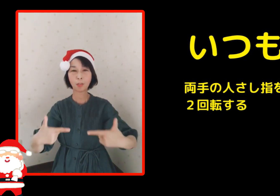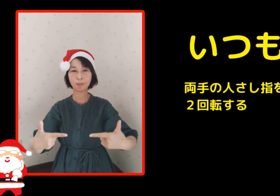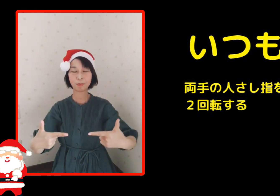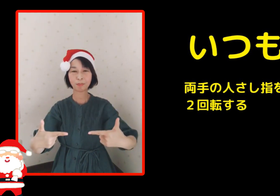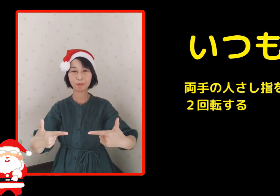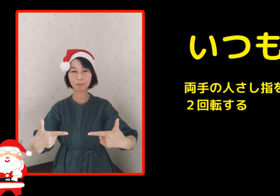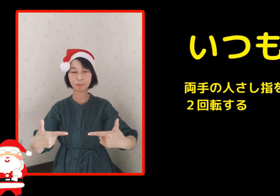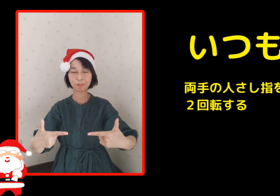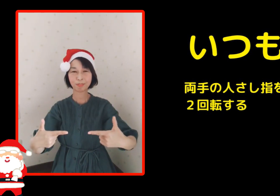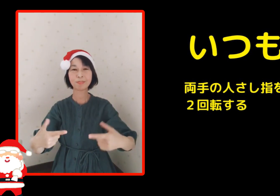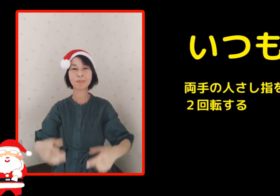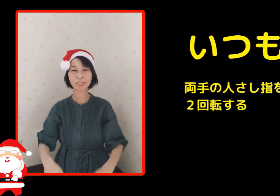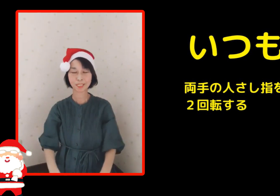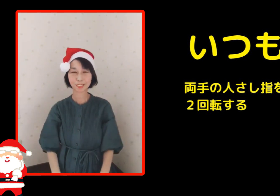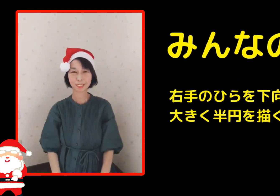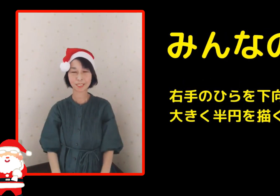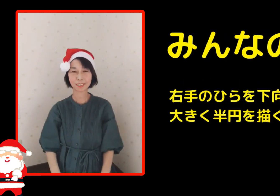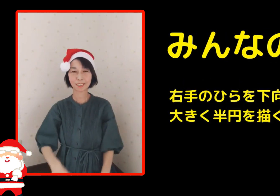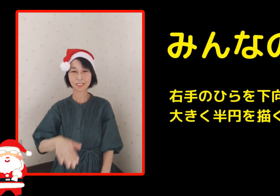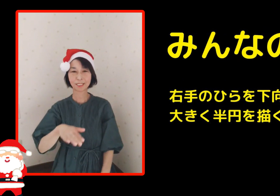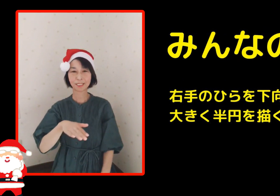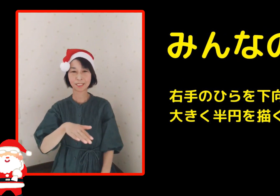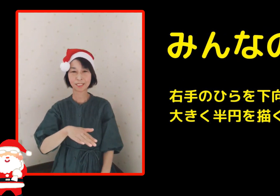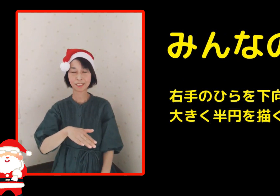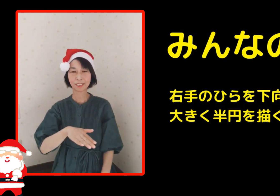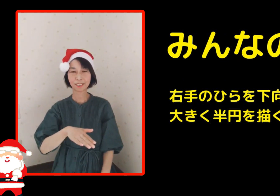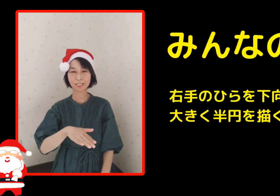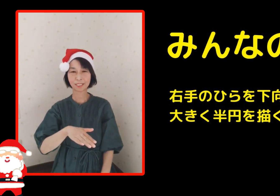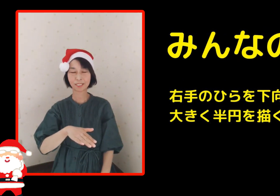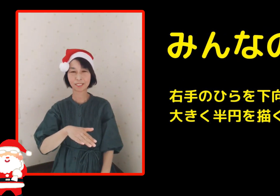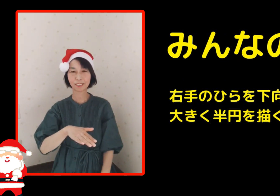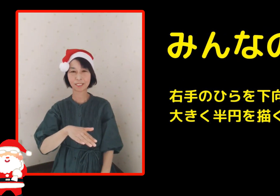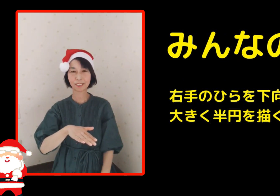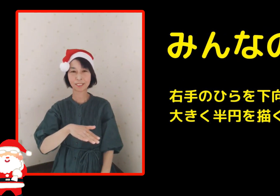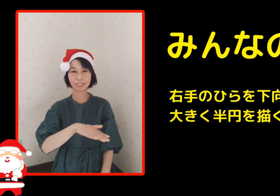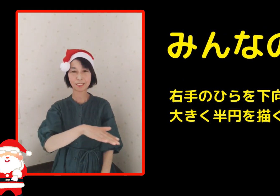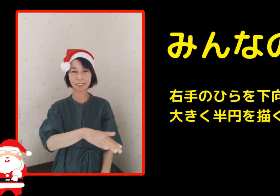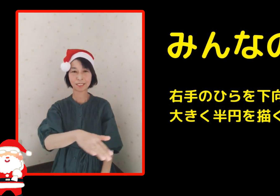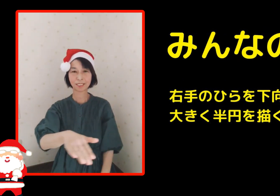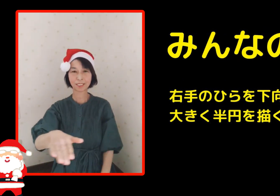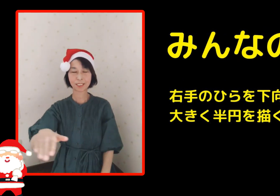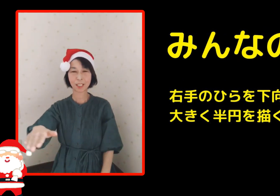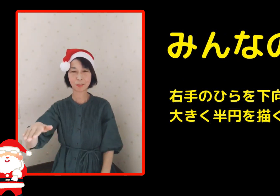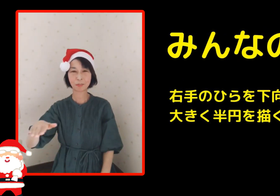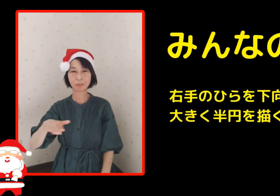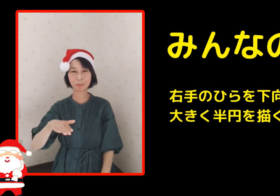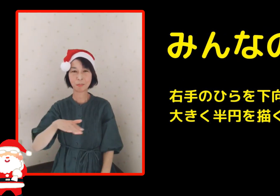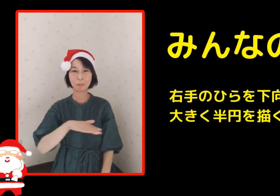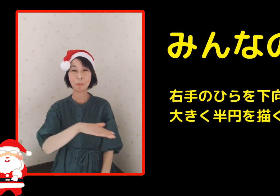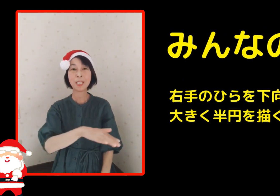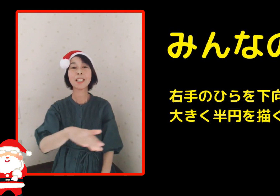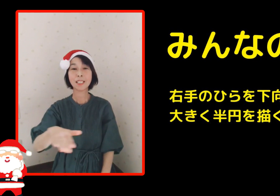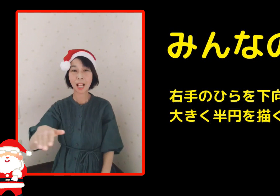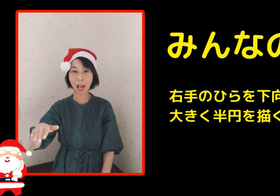て2回転します。みんなのという手話は右手の手のひらを下向きに